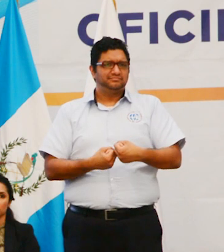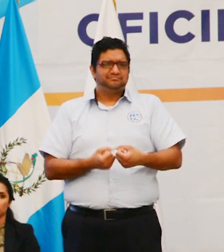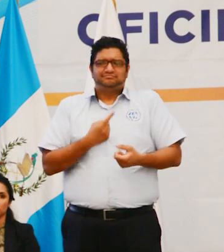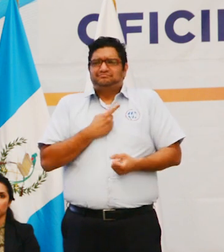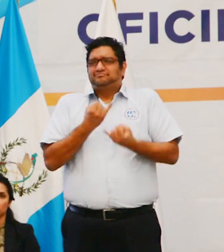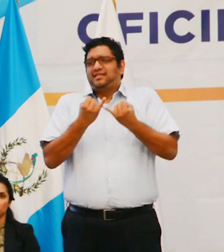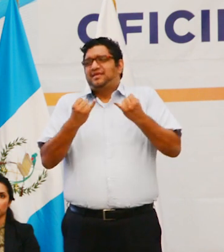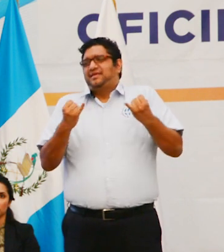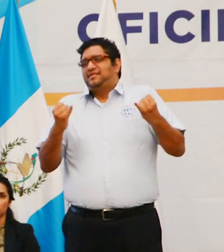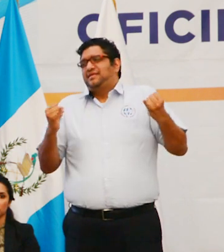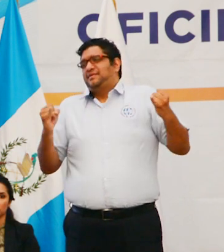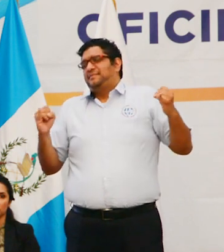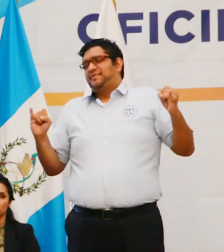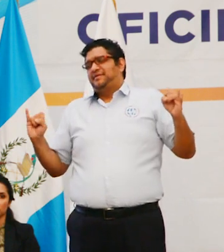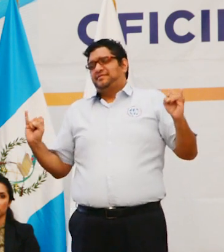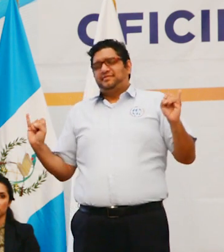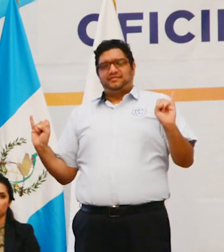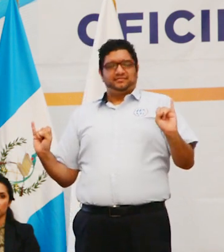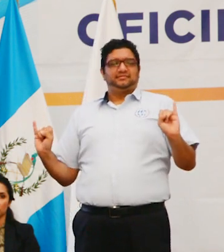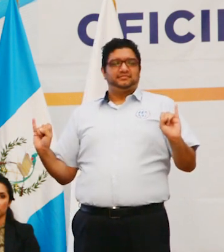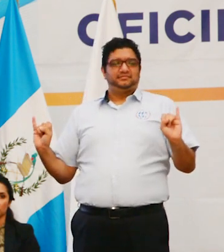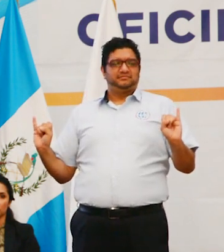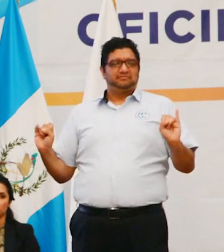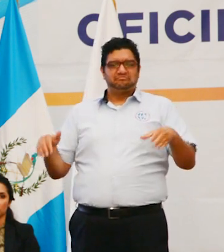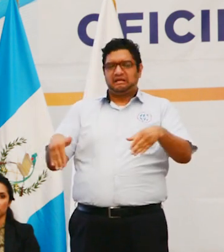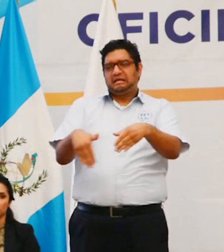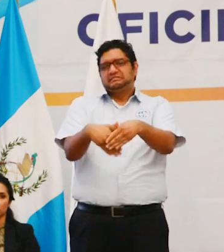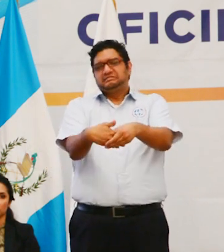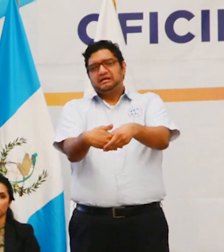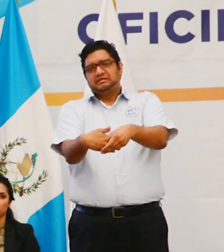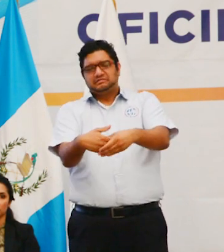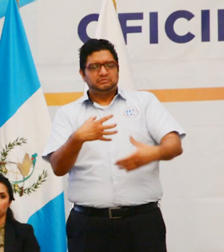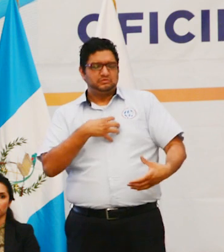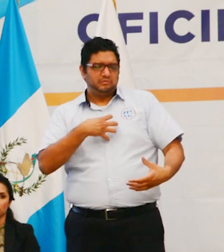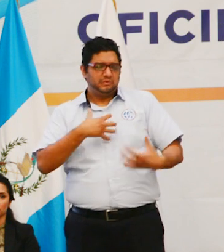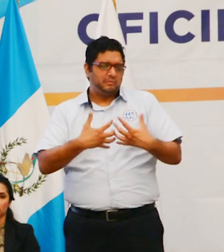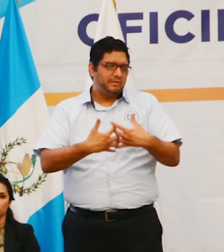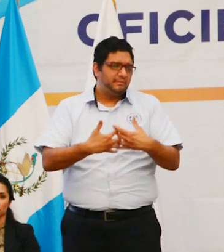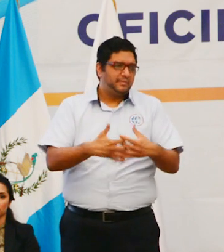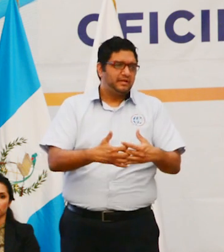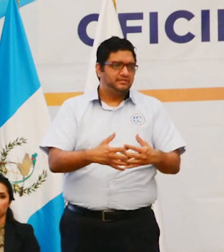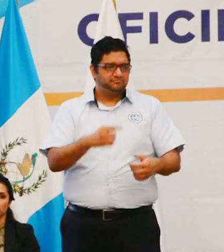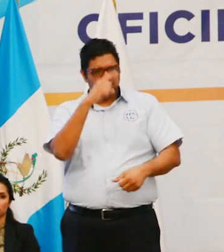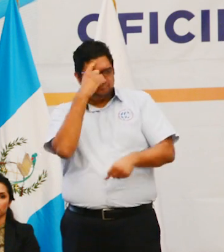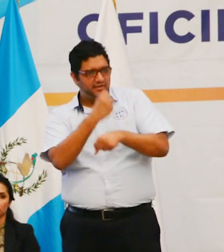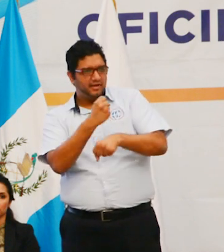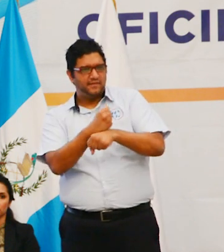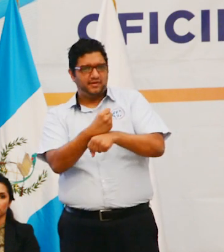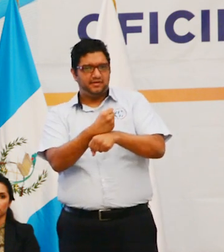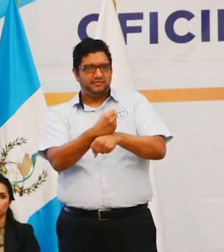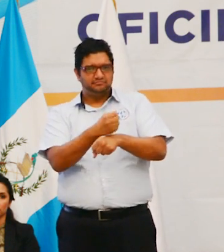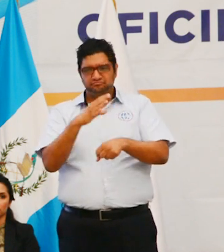diaria en plena forma independiente, alcanzar también su independencia económica y de esta forma tener